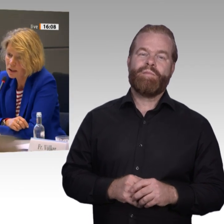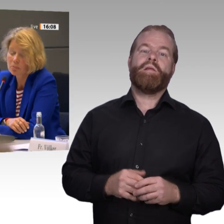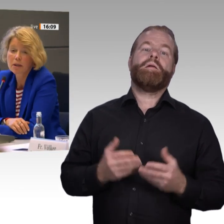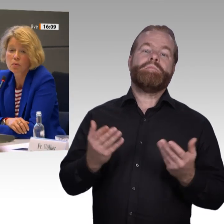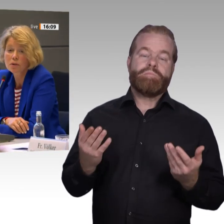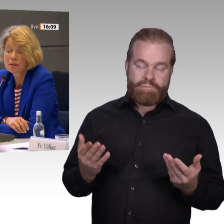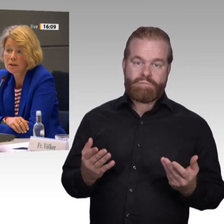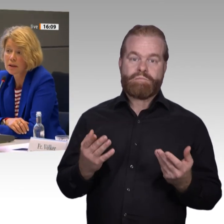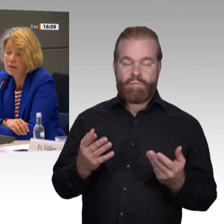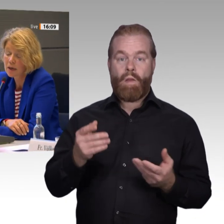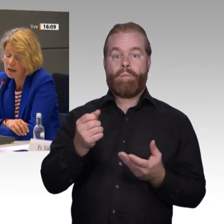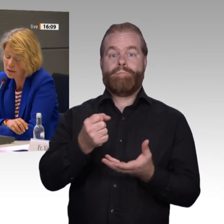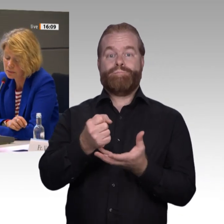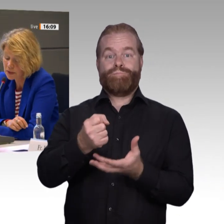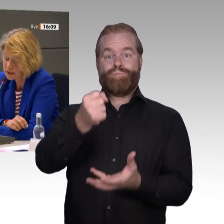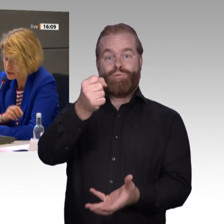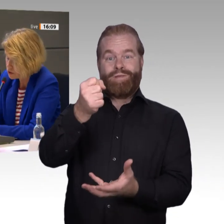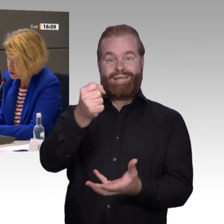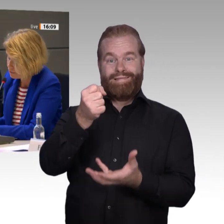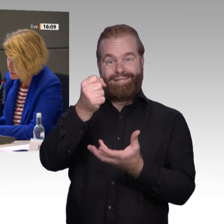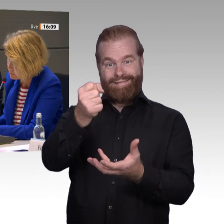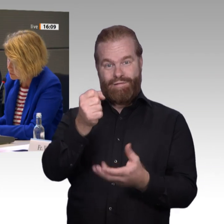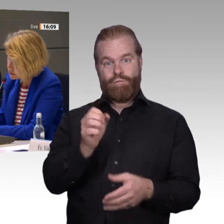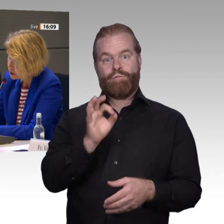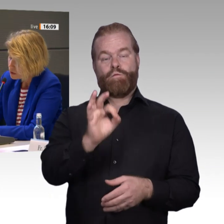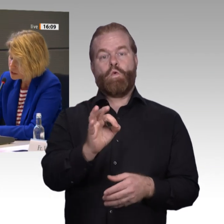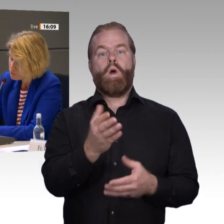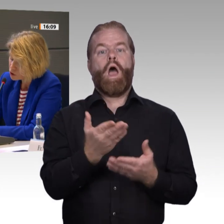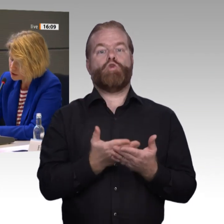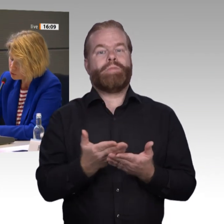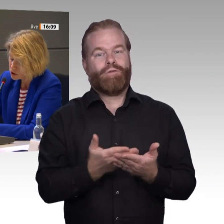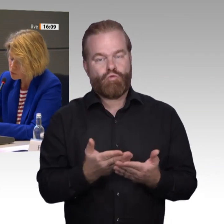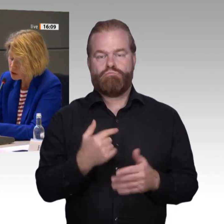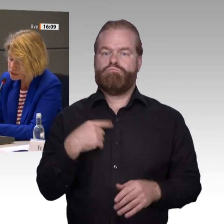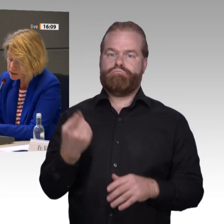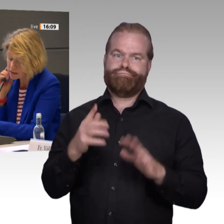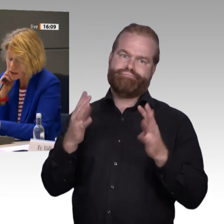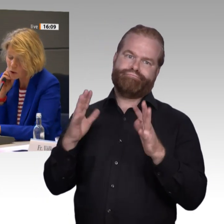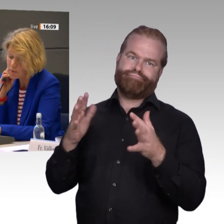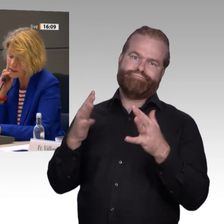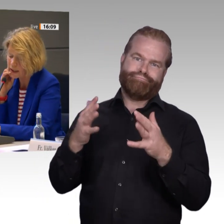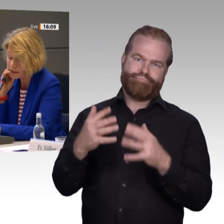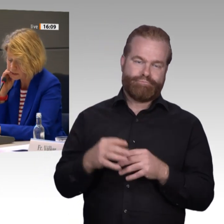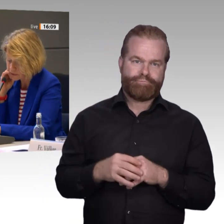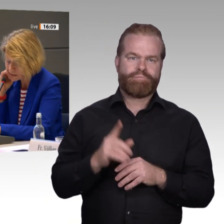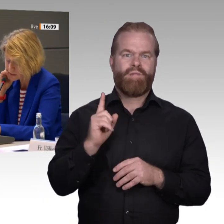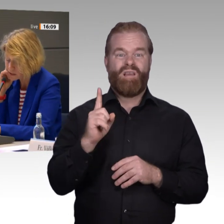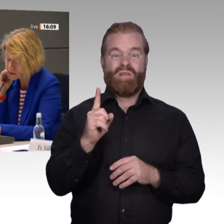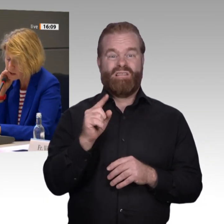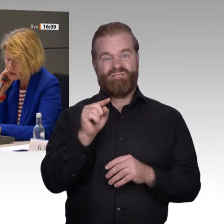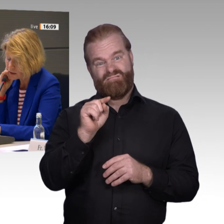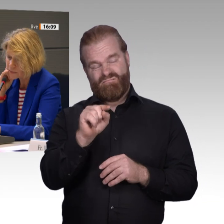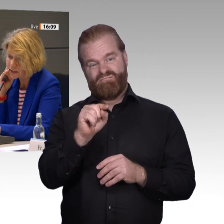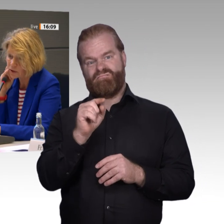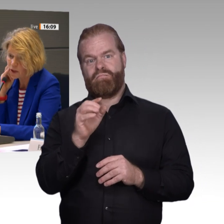sehr wenige Personen tatsächlich erfassen wird. Wir haben schon darüber gesprochen, dass die Zielgruppe sehr eng gefasst